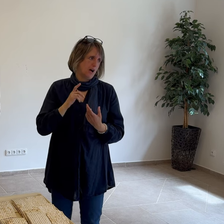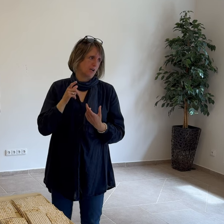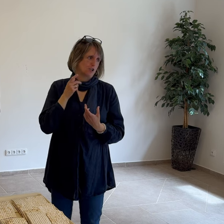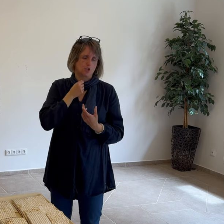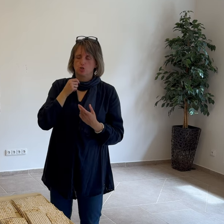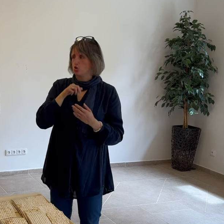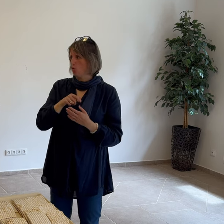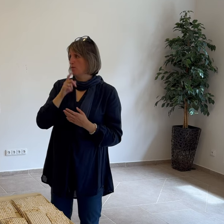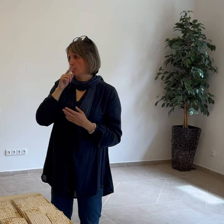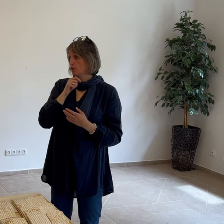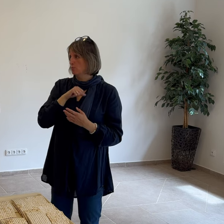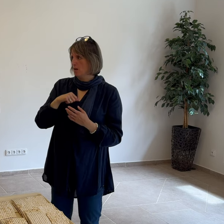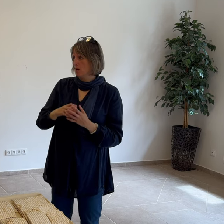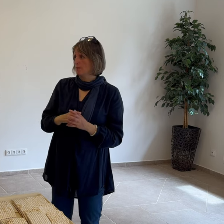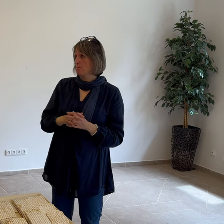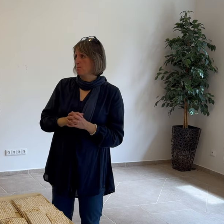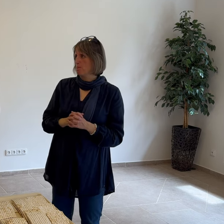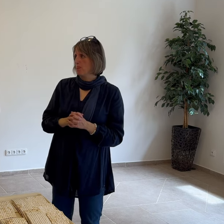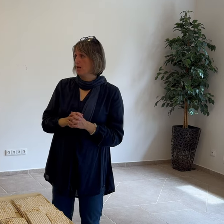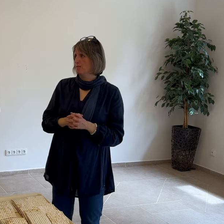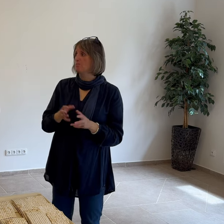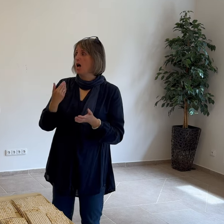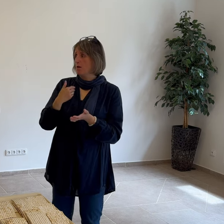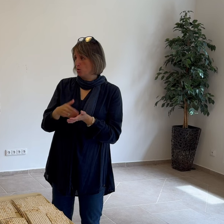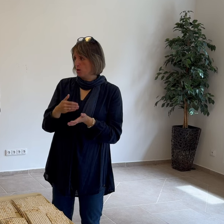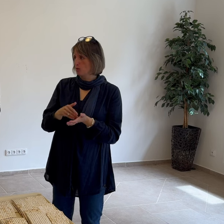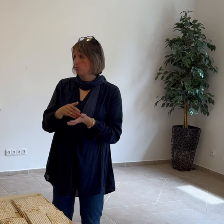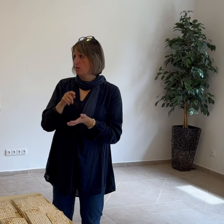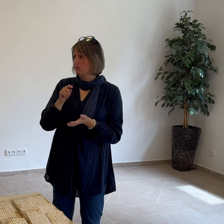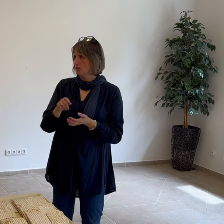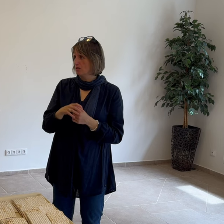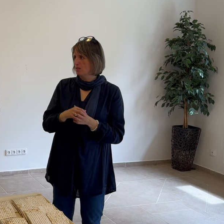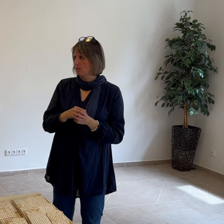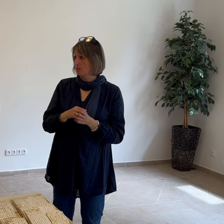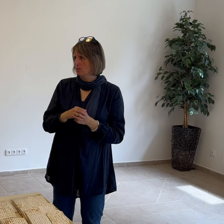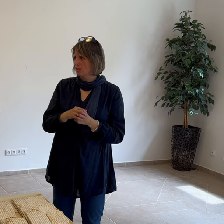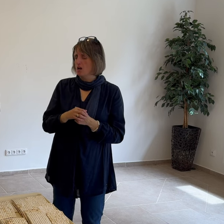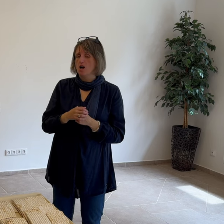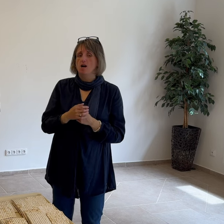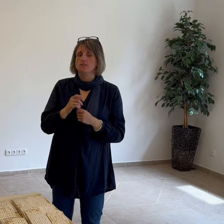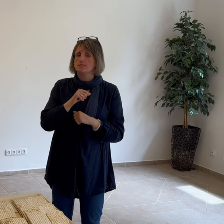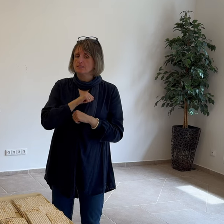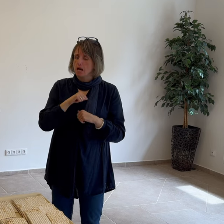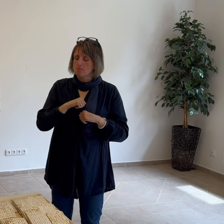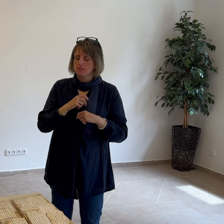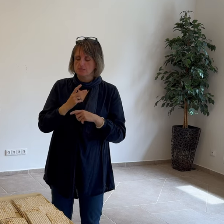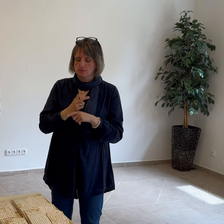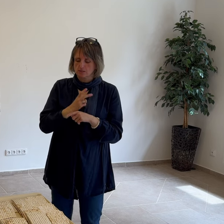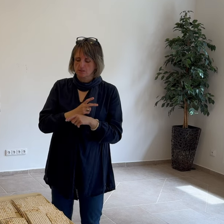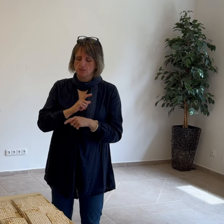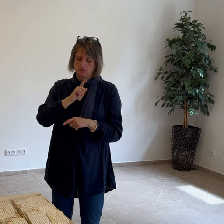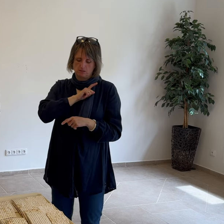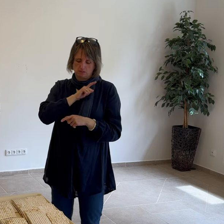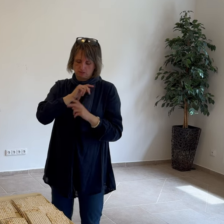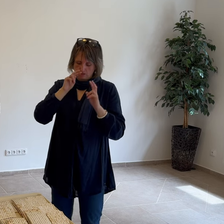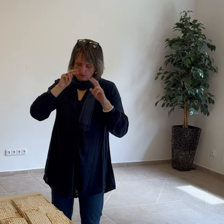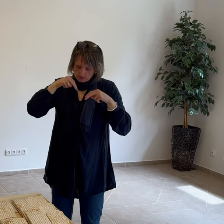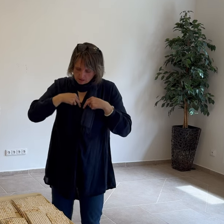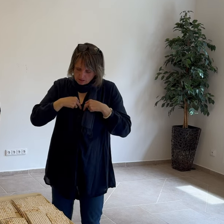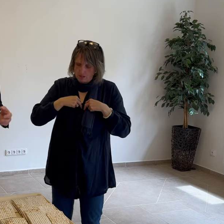každý den a pokračuje to že sume sami sebe jestli se vidíme